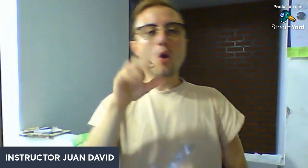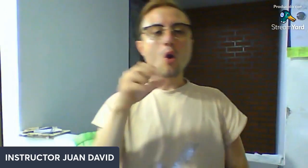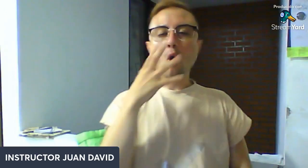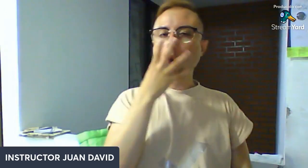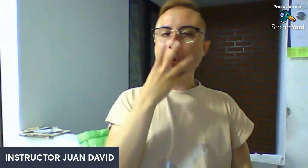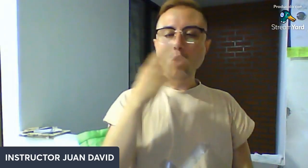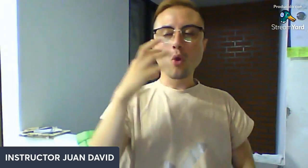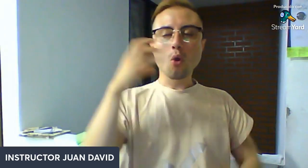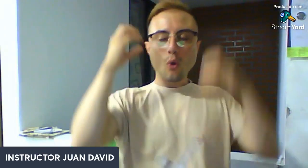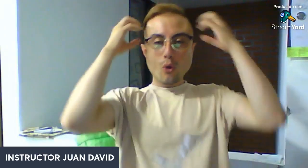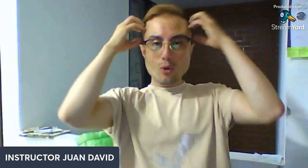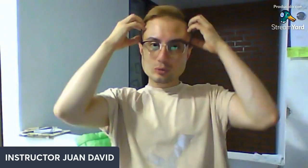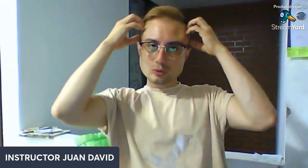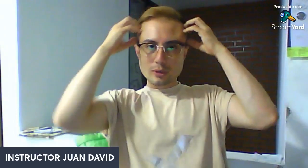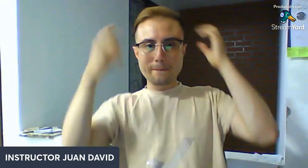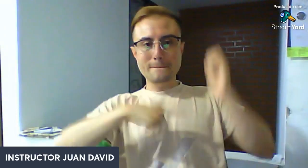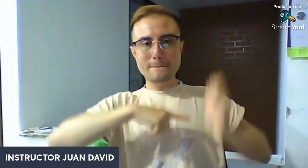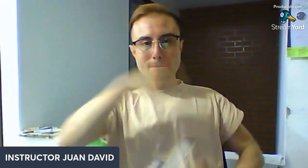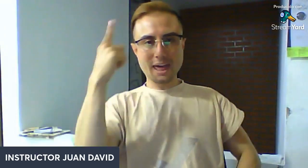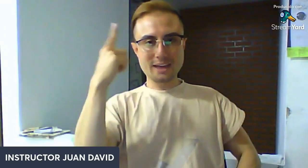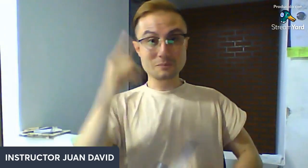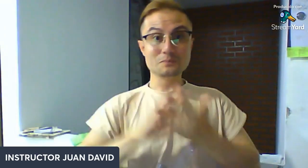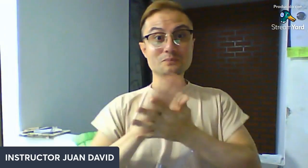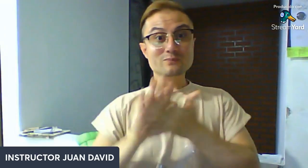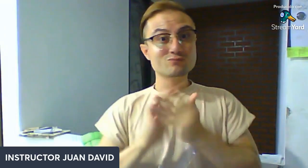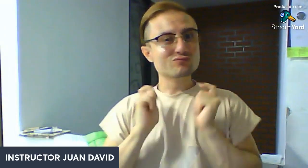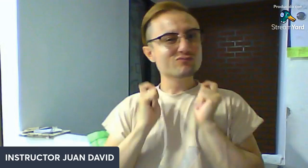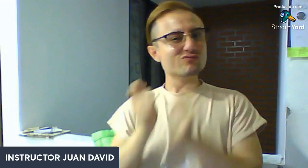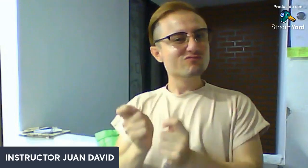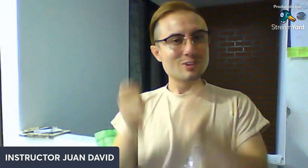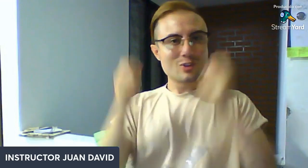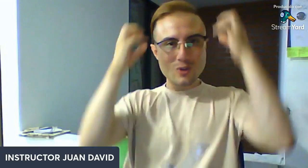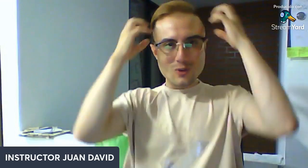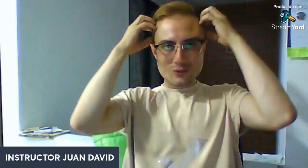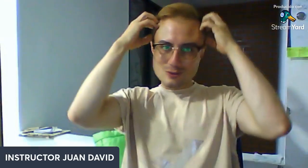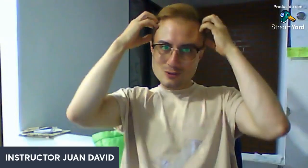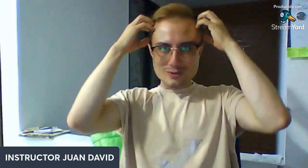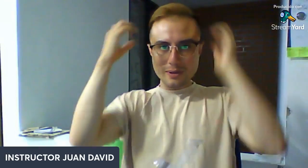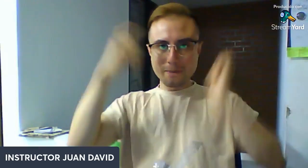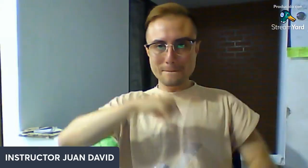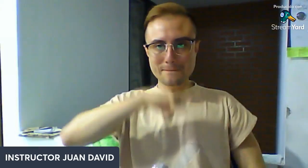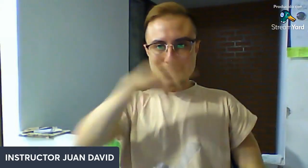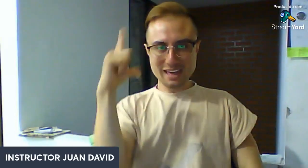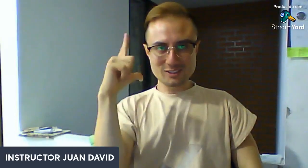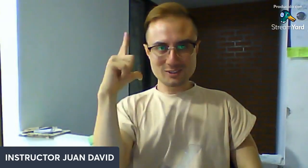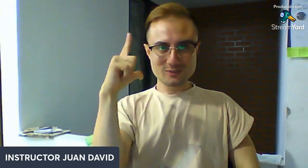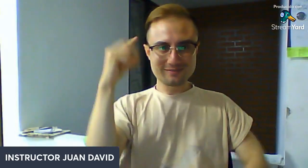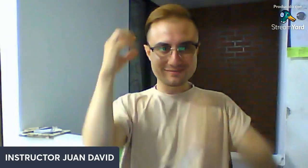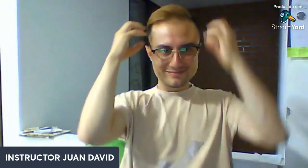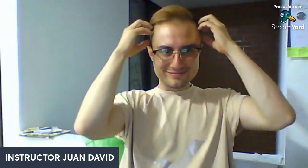Correcto. Correcto los que dijeron oso polar. Y la seña es así.